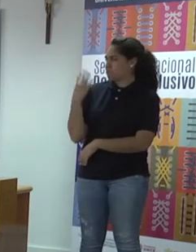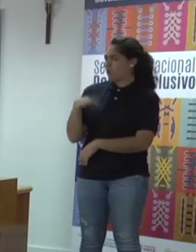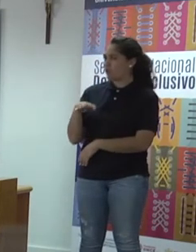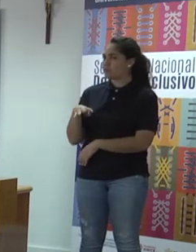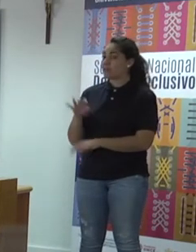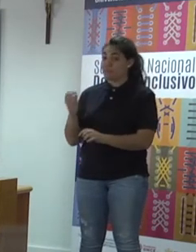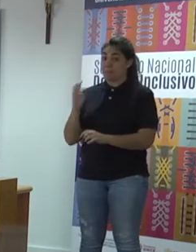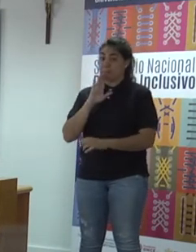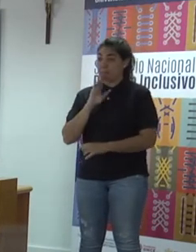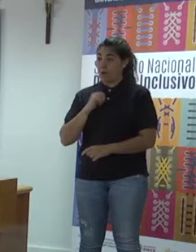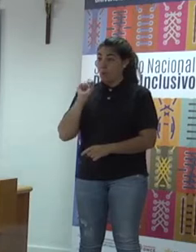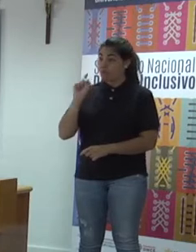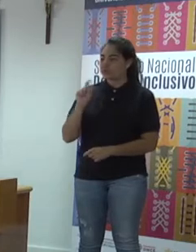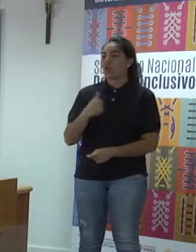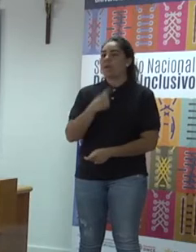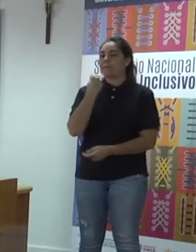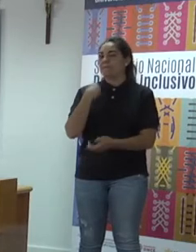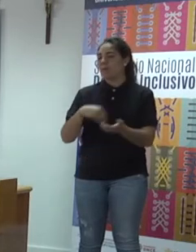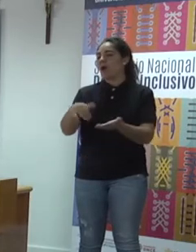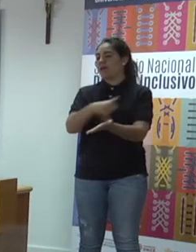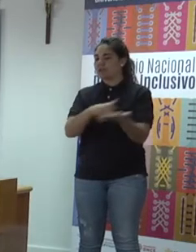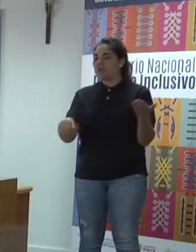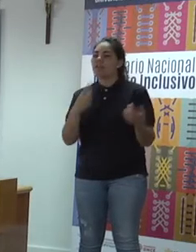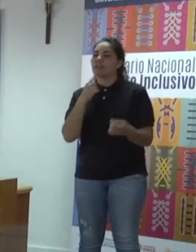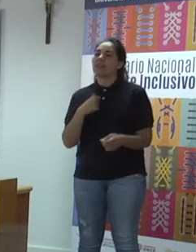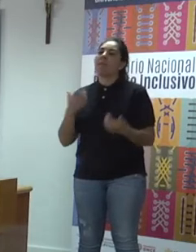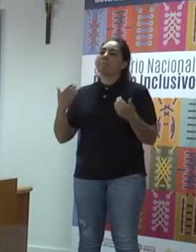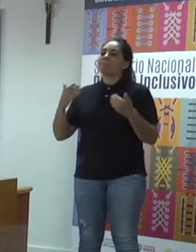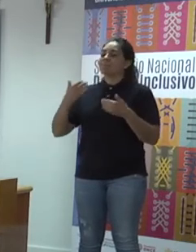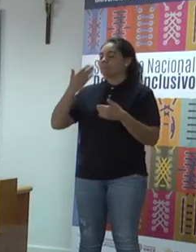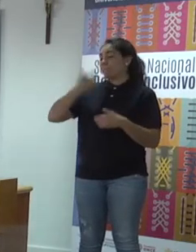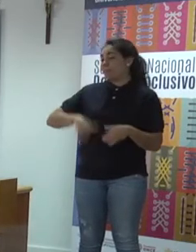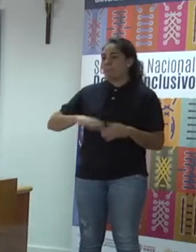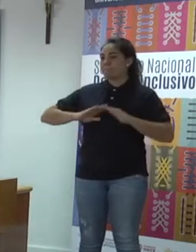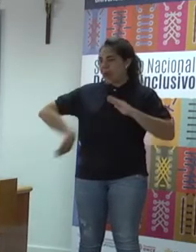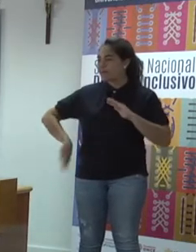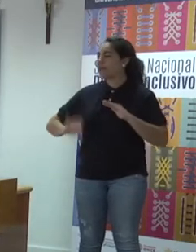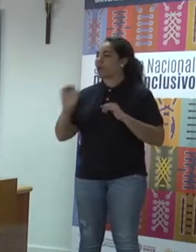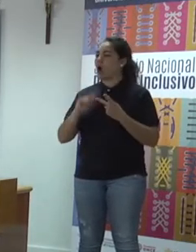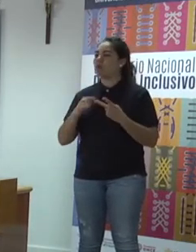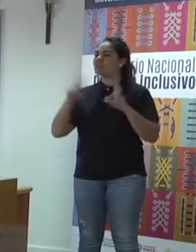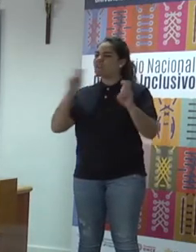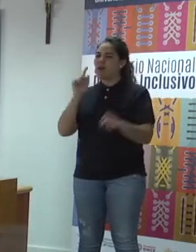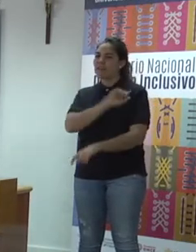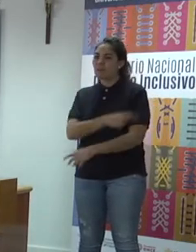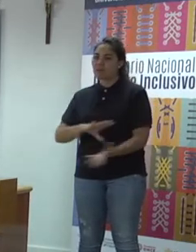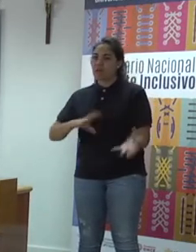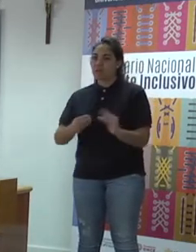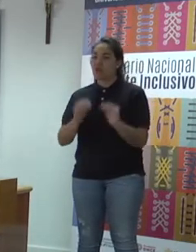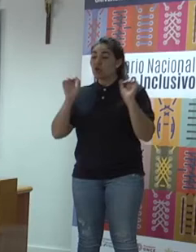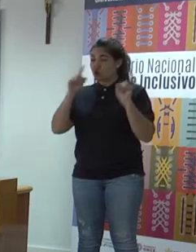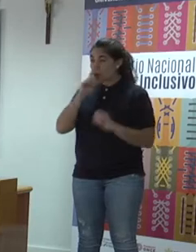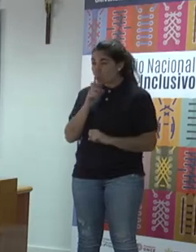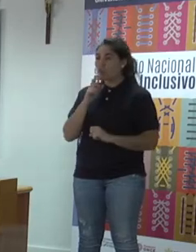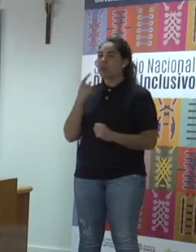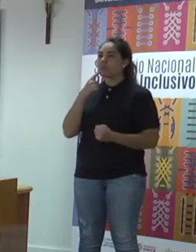que el profe Mingo en su asignatura pues nos había enseñado lo que era la paraplegia, lo que era el deporte adaptado y tal. Y es que me acuerdo de encontrarme en el suelo,